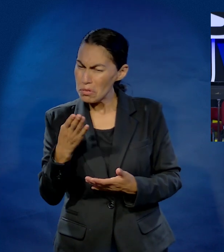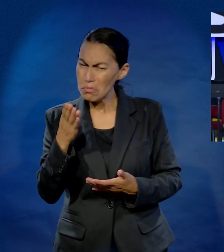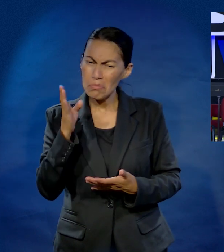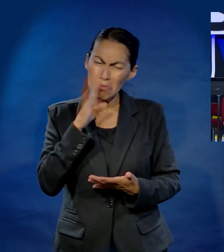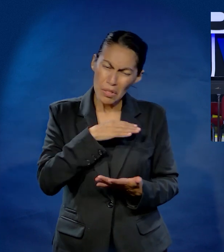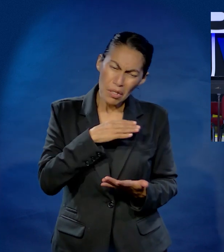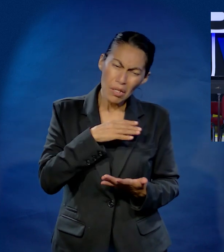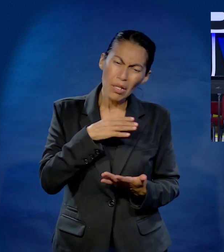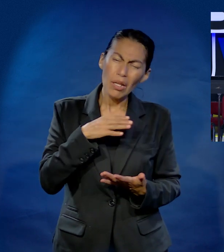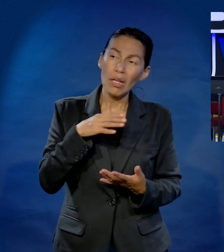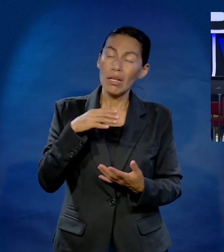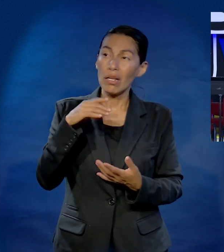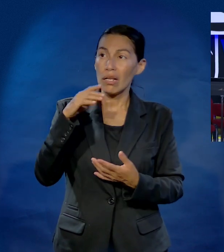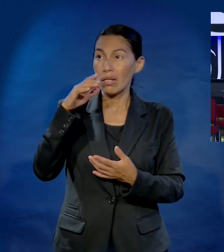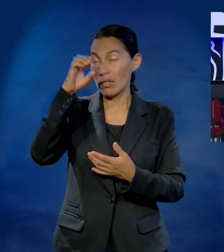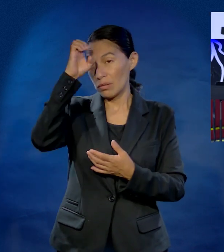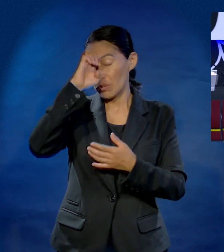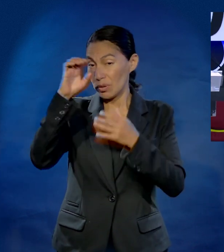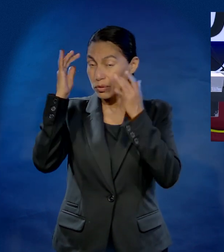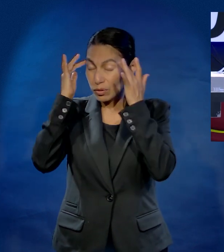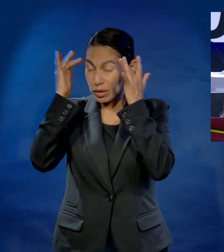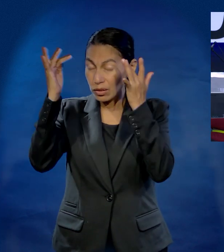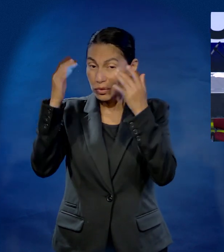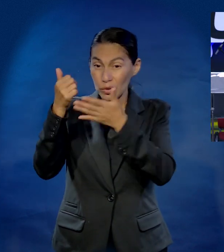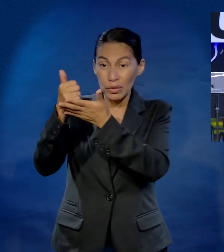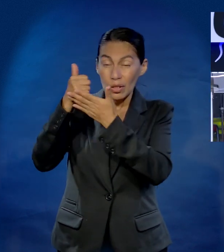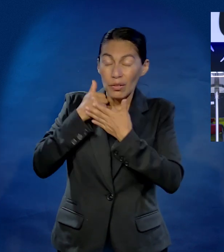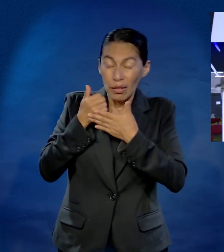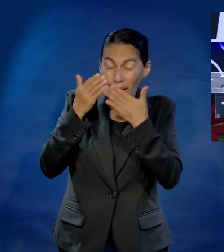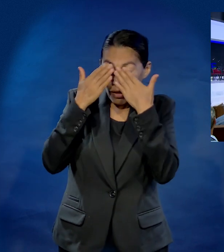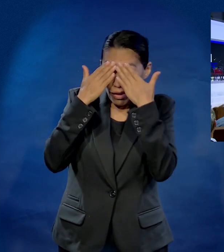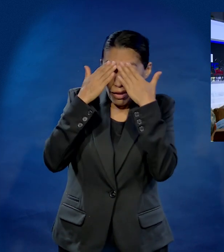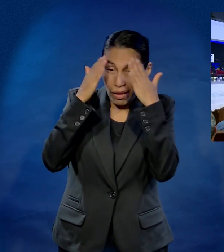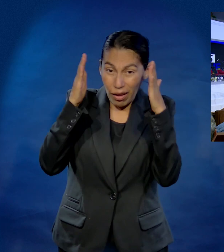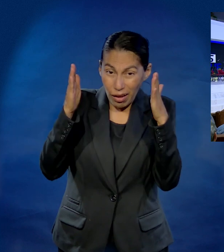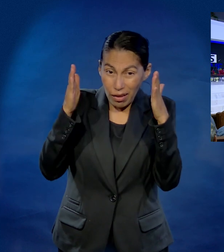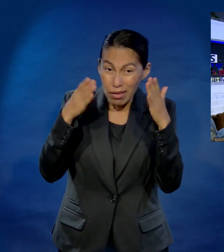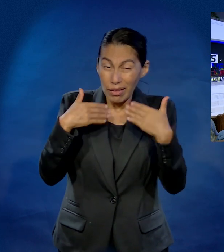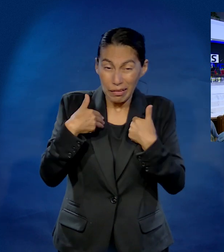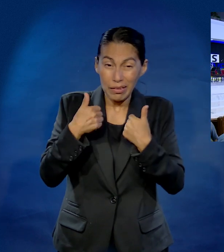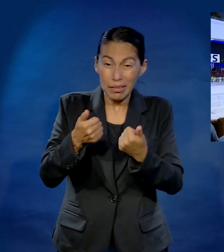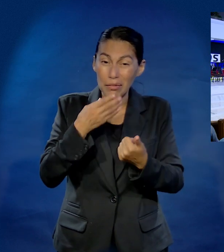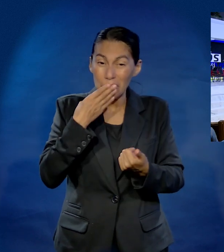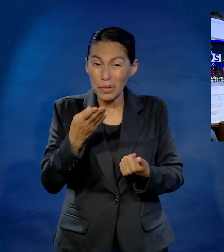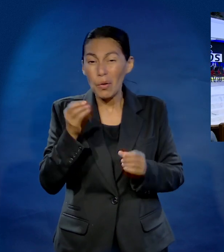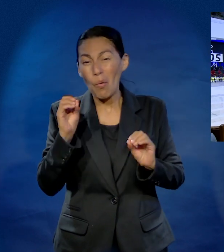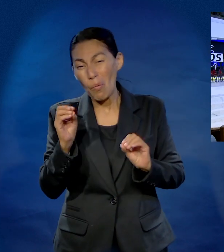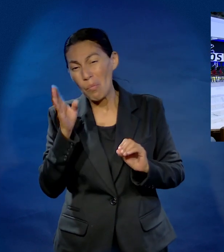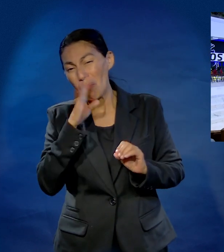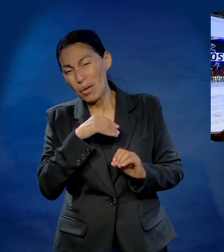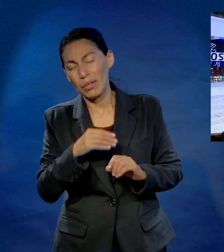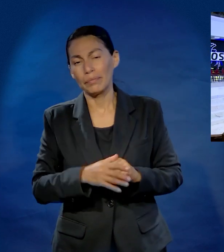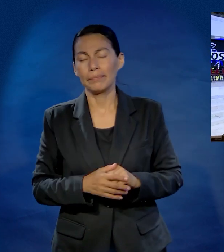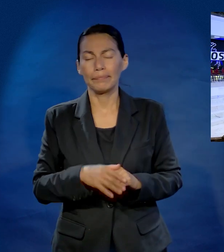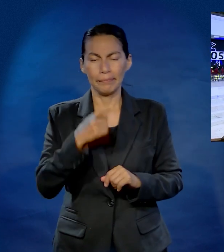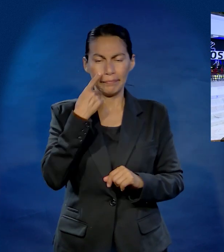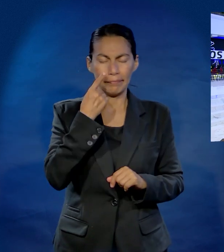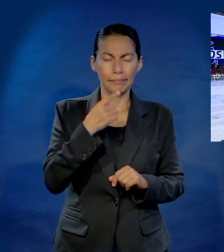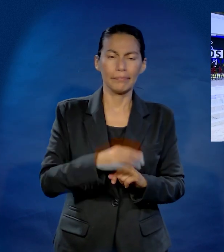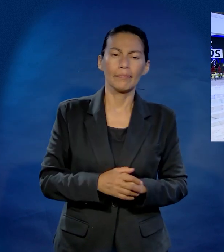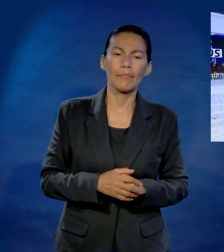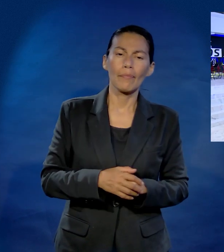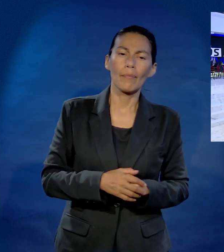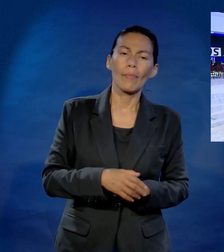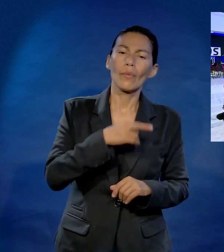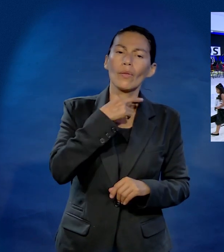Santo. Sean cosas agradables o adversas las que enfrentamos, es el Espíritu el que nos ayuda a verlas y